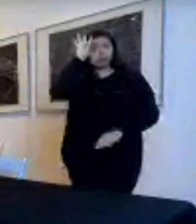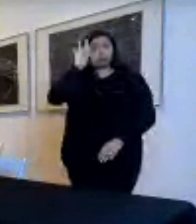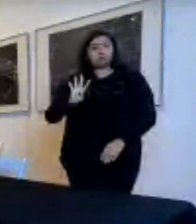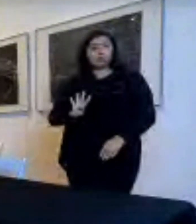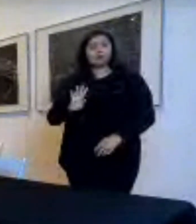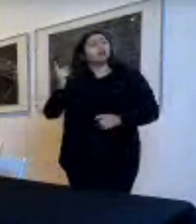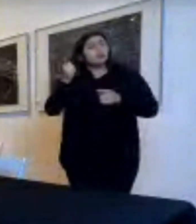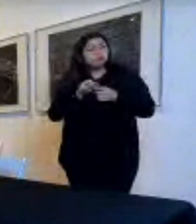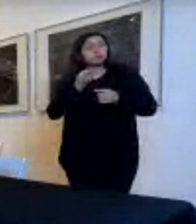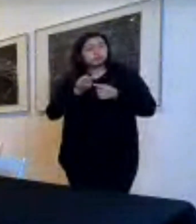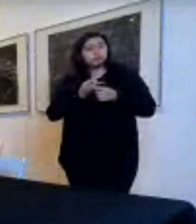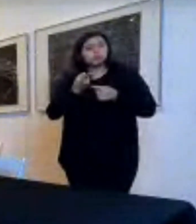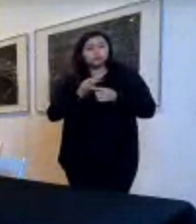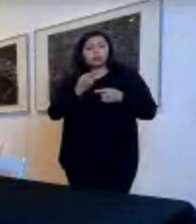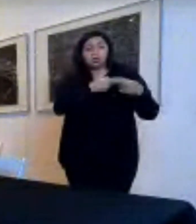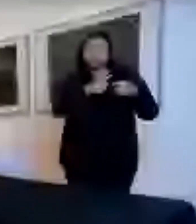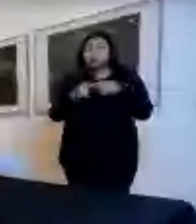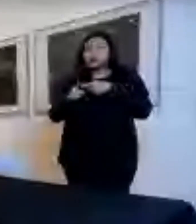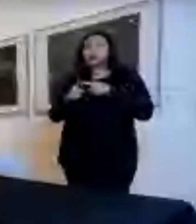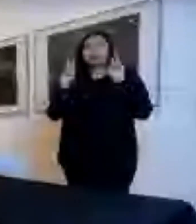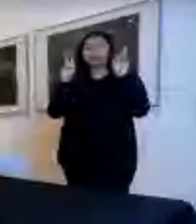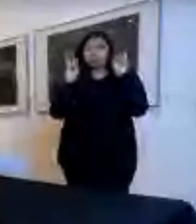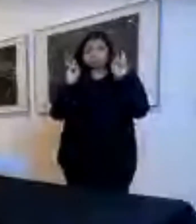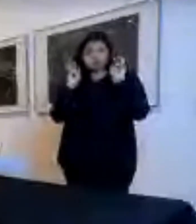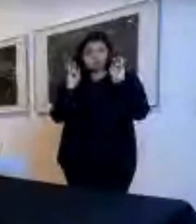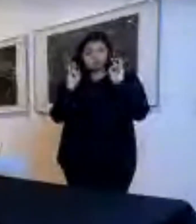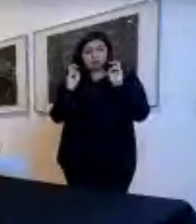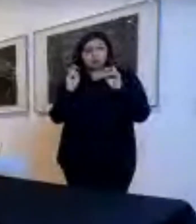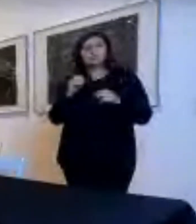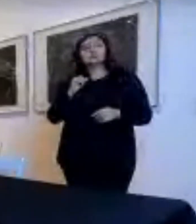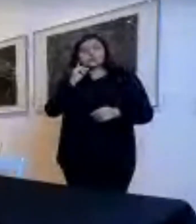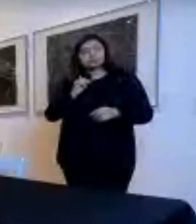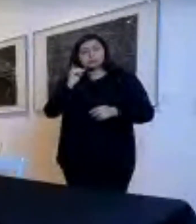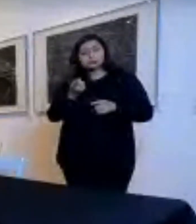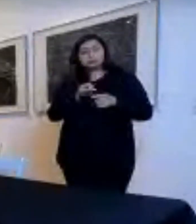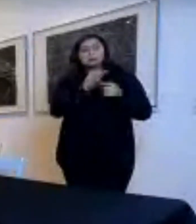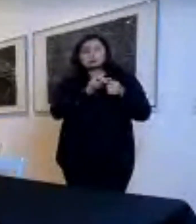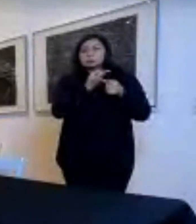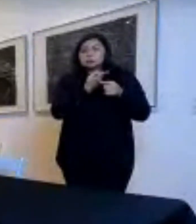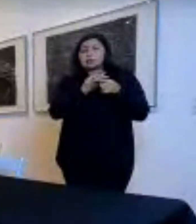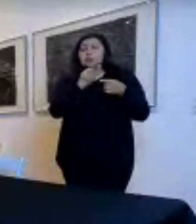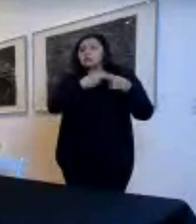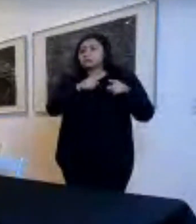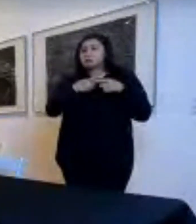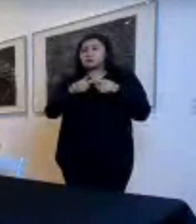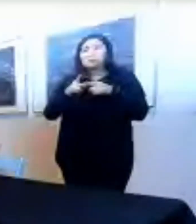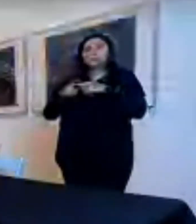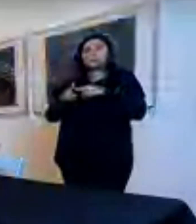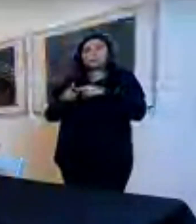mucho sobre distintos temas, conversamos constantemente sobre distintos temas. Y la palabra